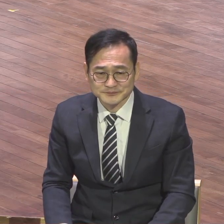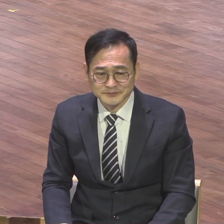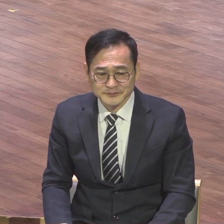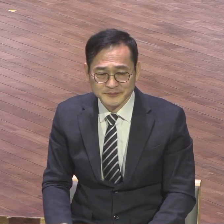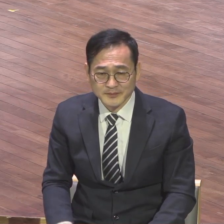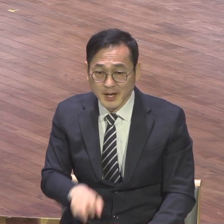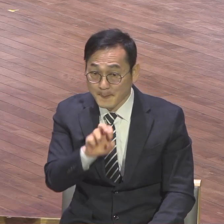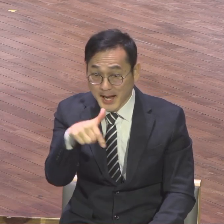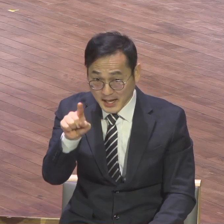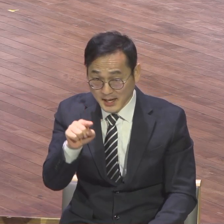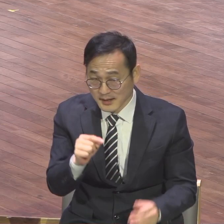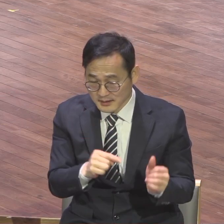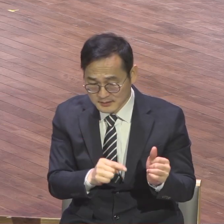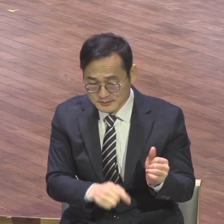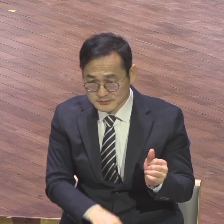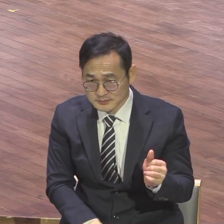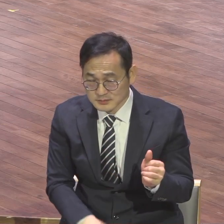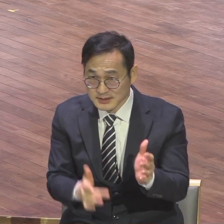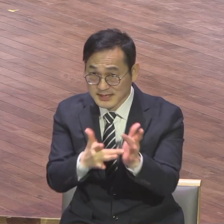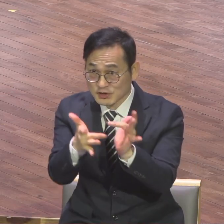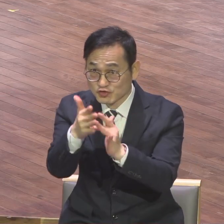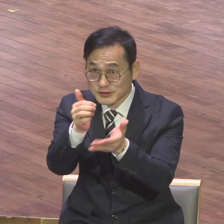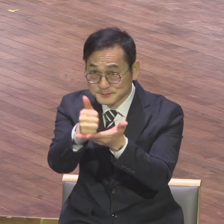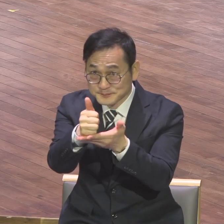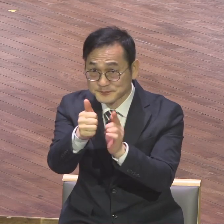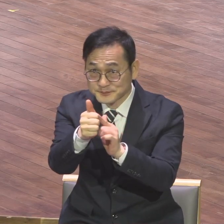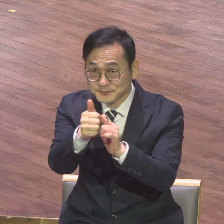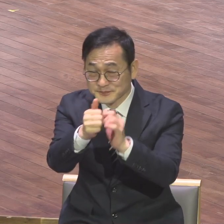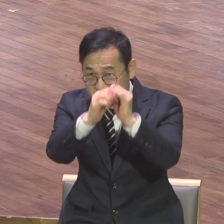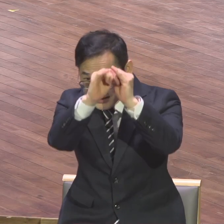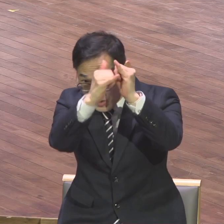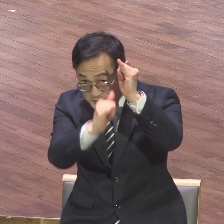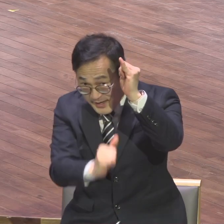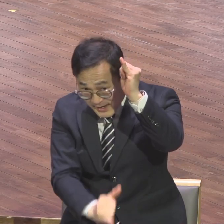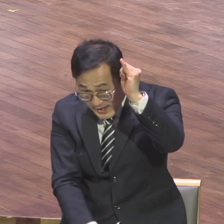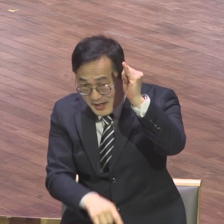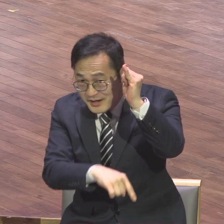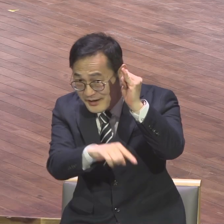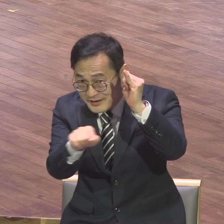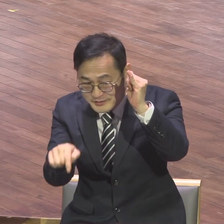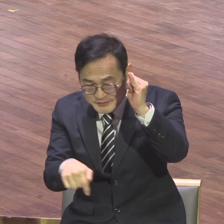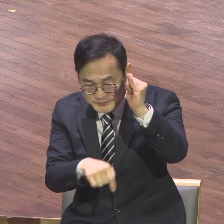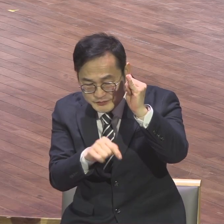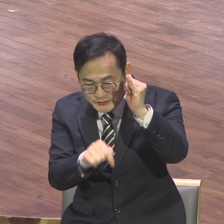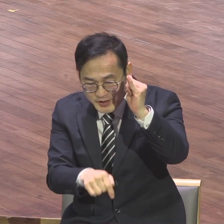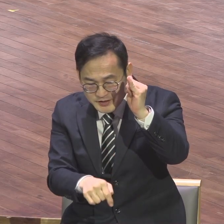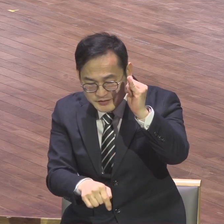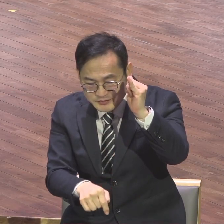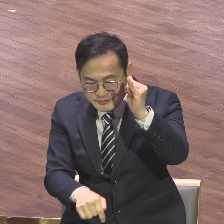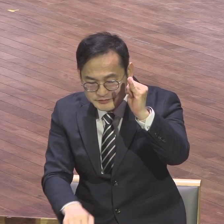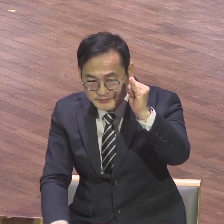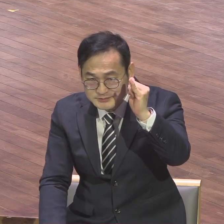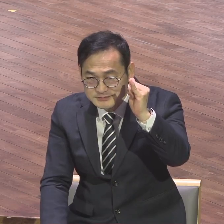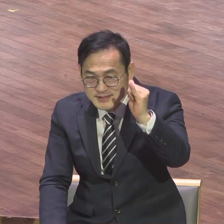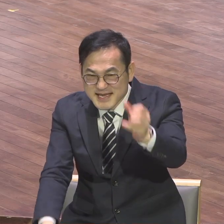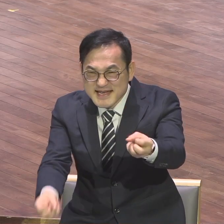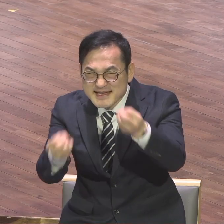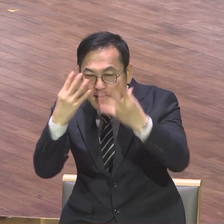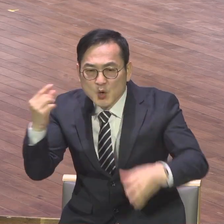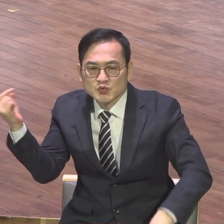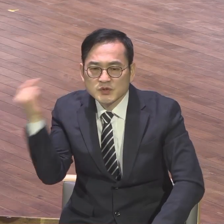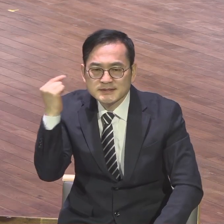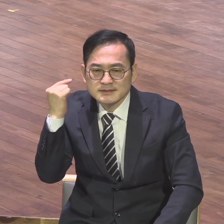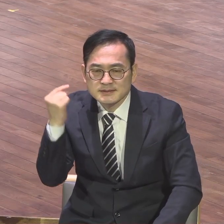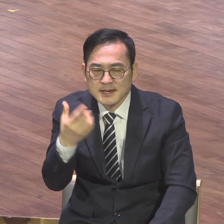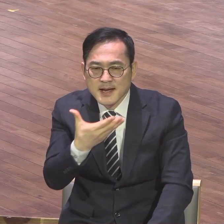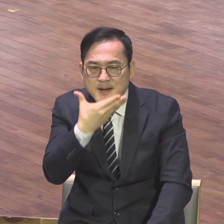마가는 예수님이 인류 역사상 최고의 굿뉴스,